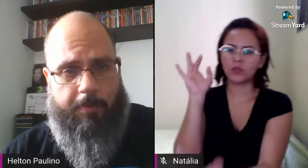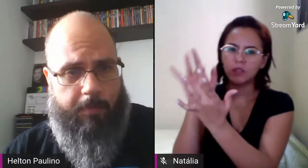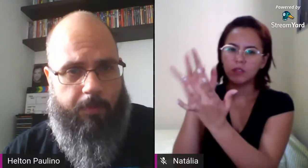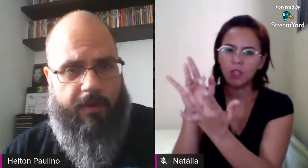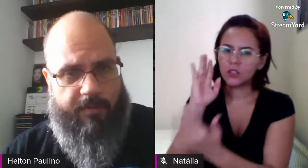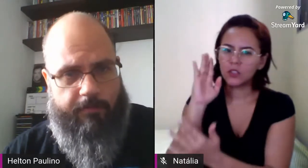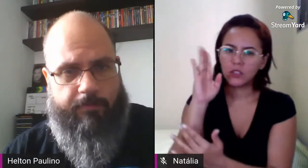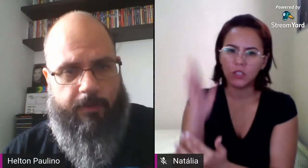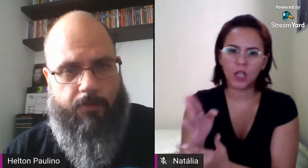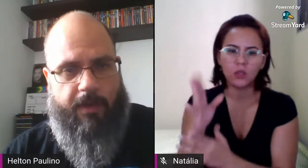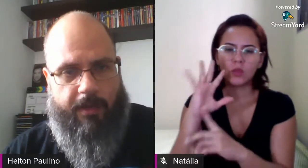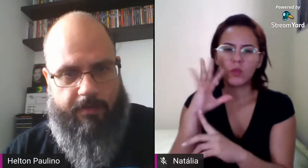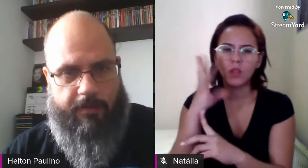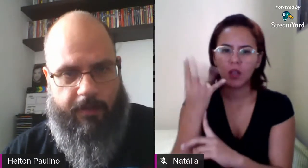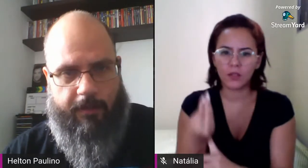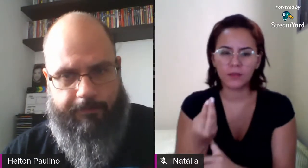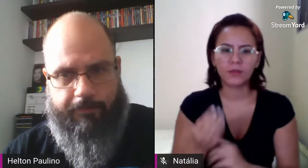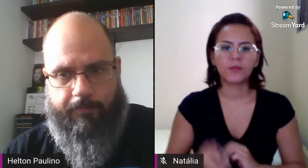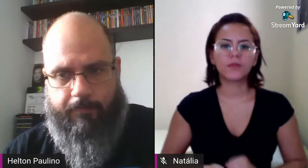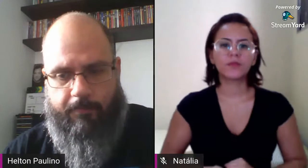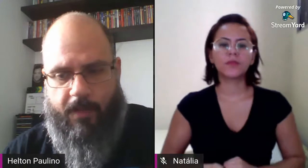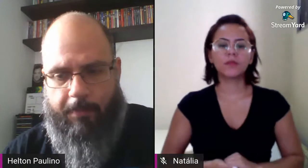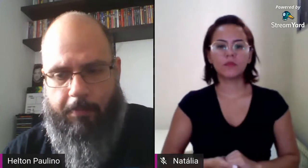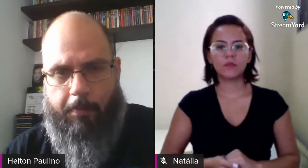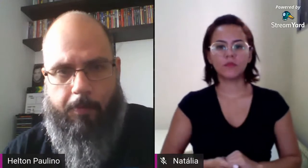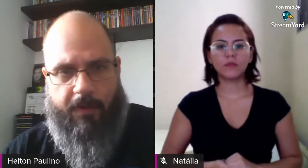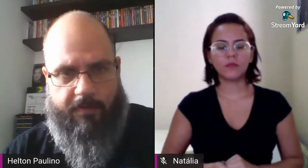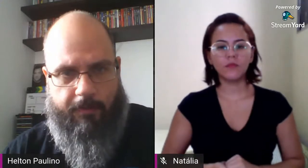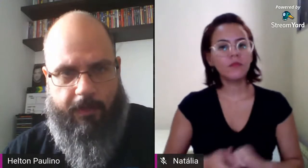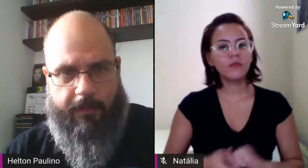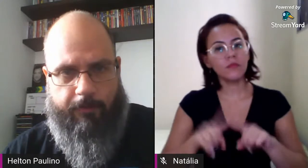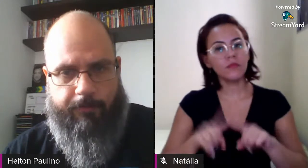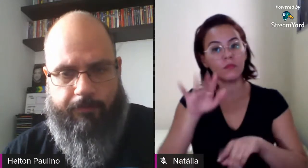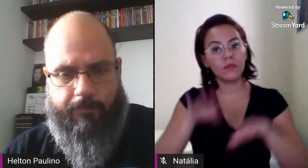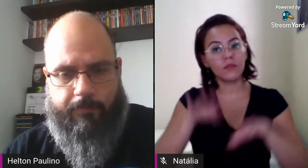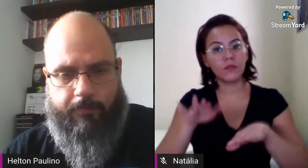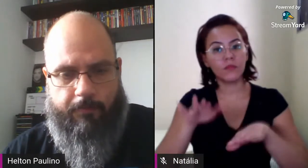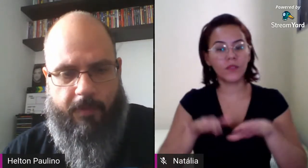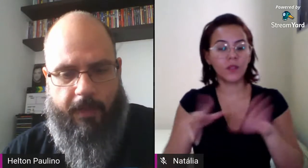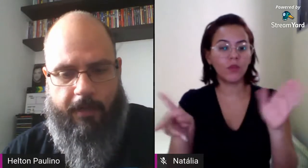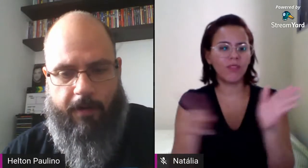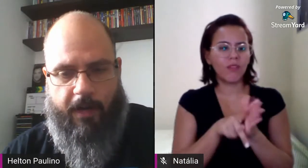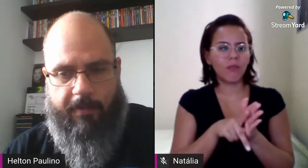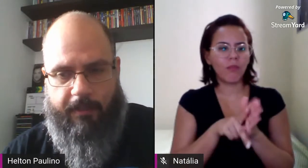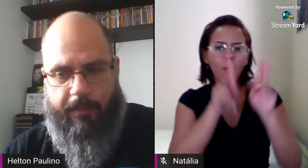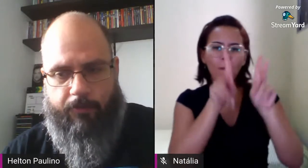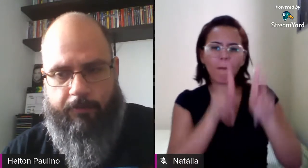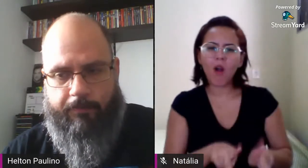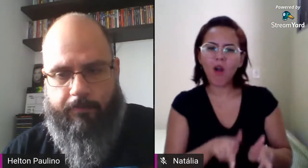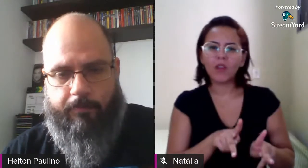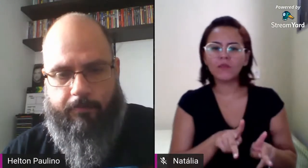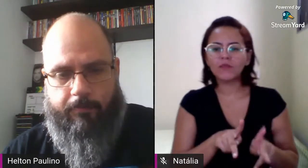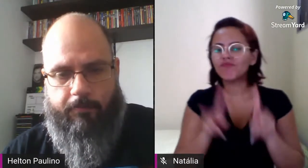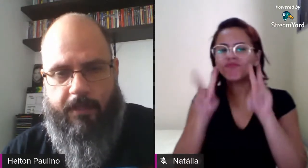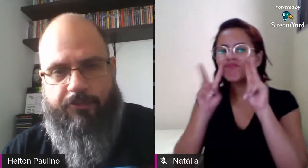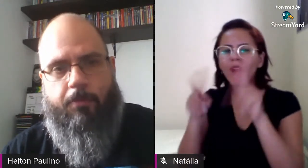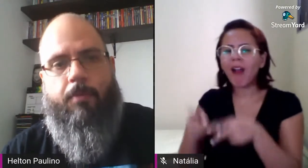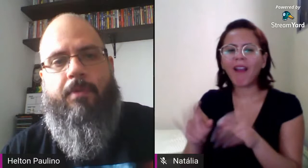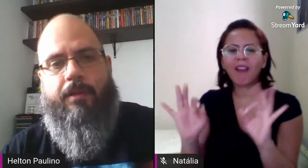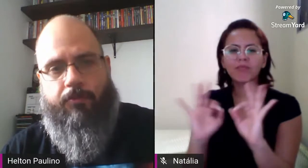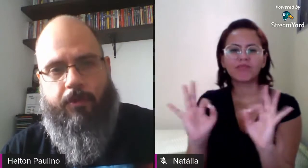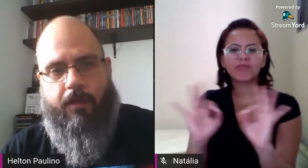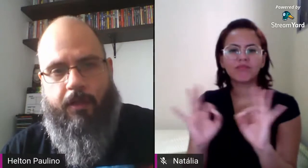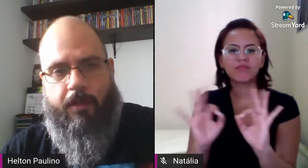vezes a própria população não conhece, né? A própria população ela não acaba tendo